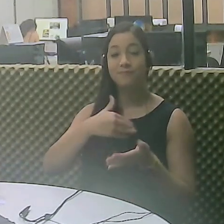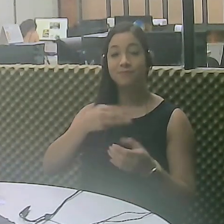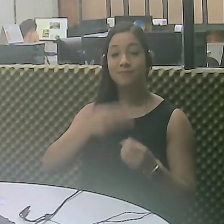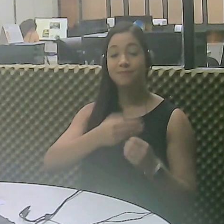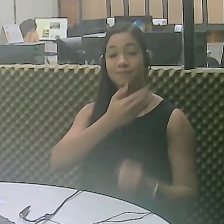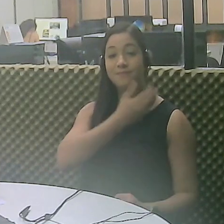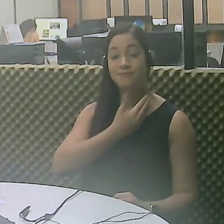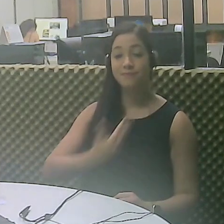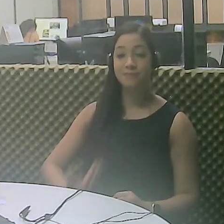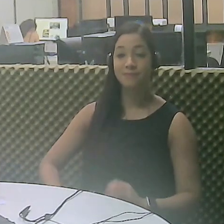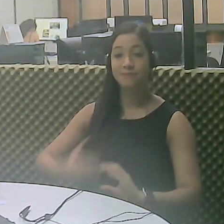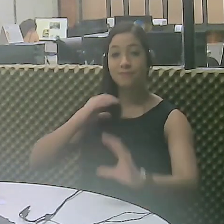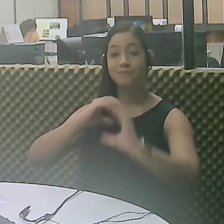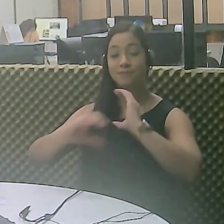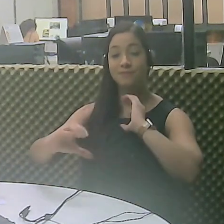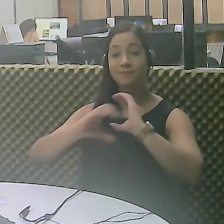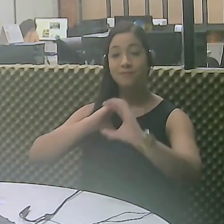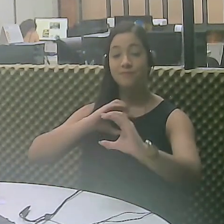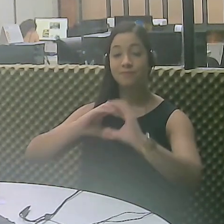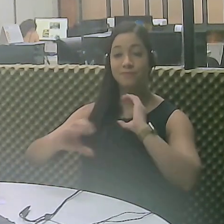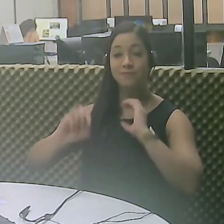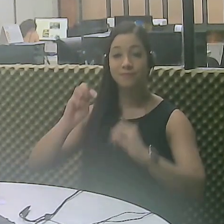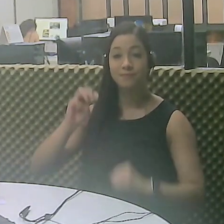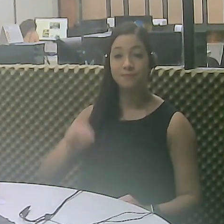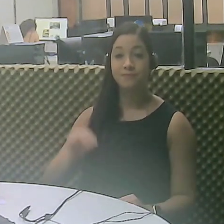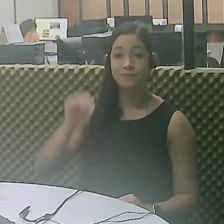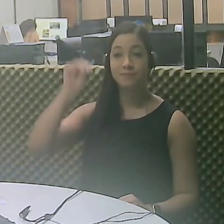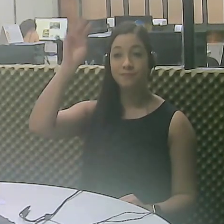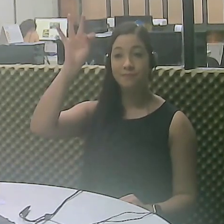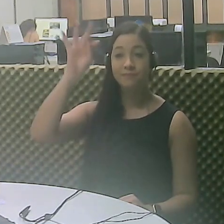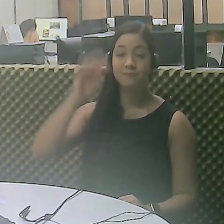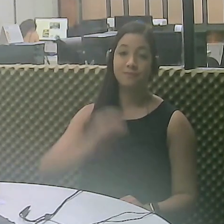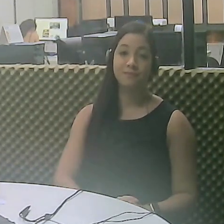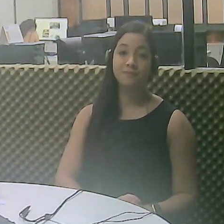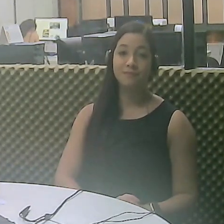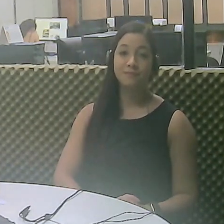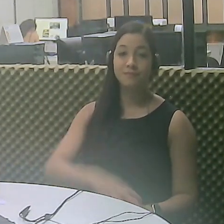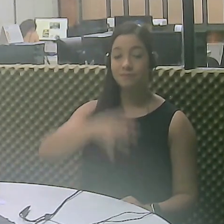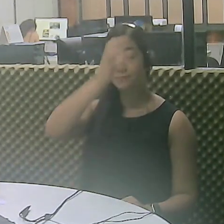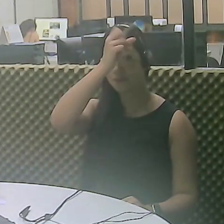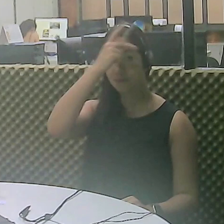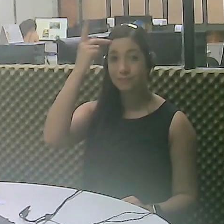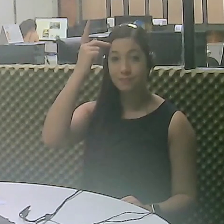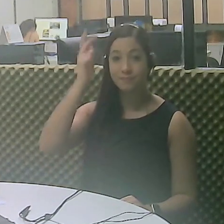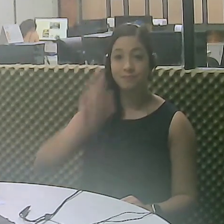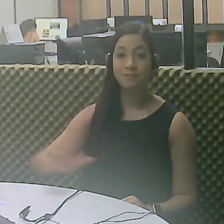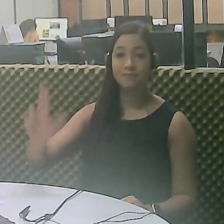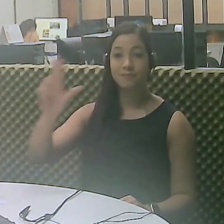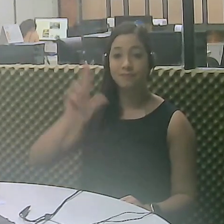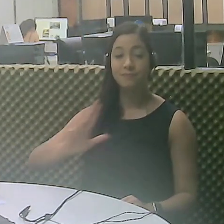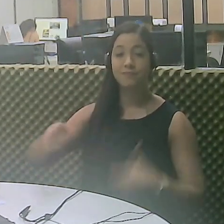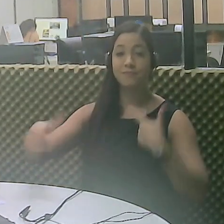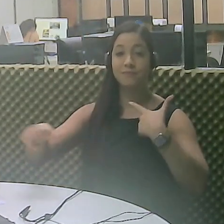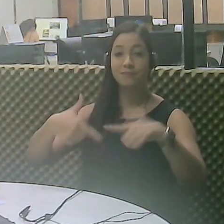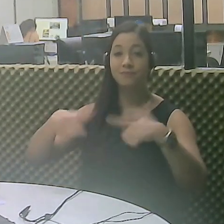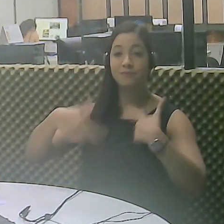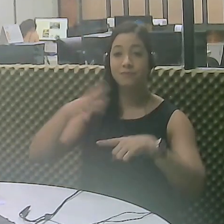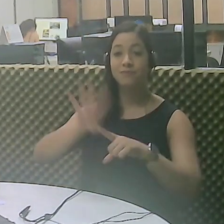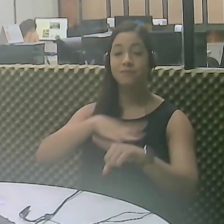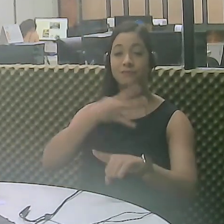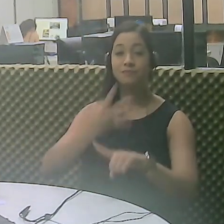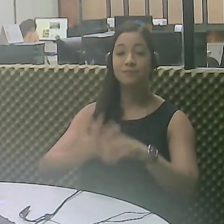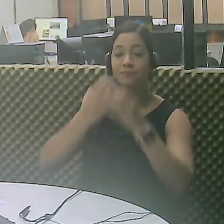Silva. Secretário Municipal de Governo e Comunicação, Marco Túlio de Castro Kalimann. Prefeitura de